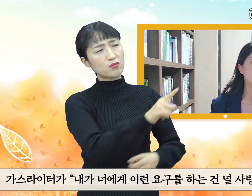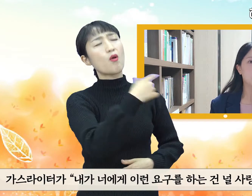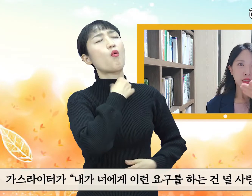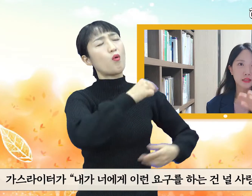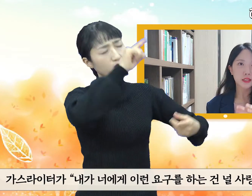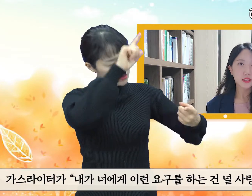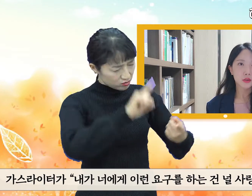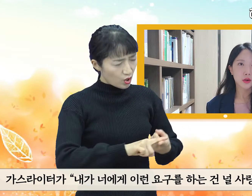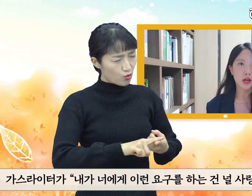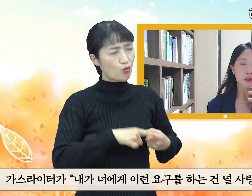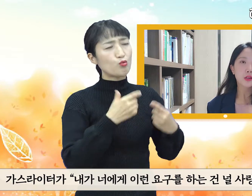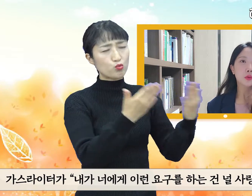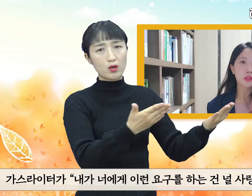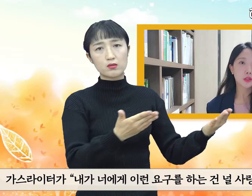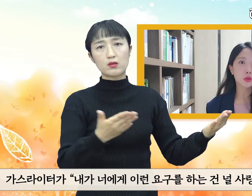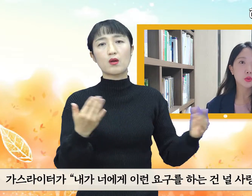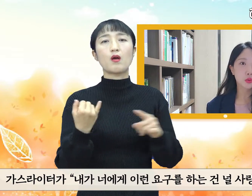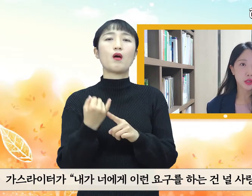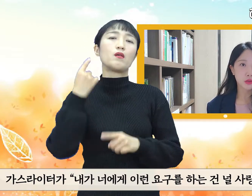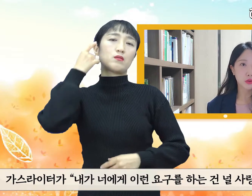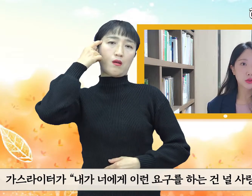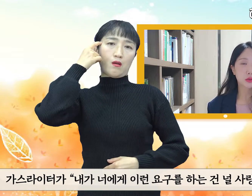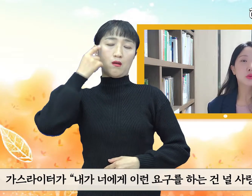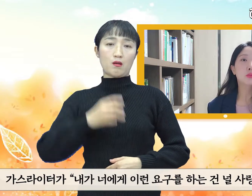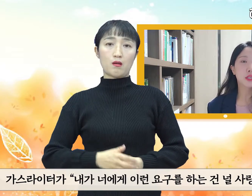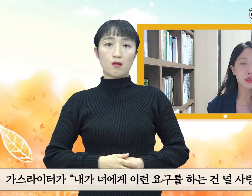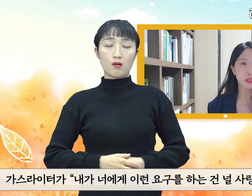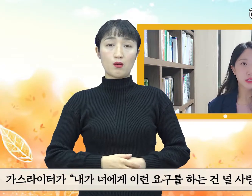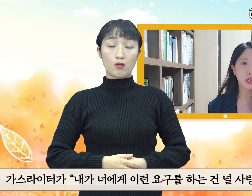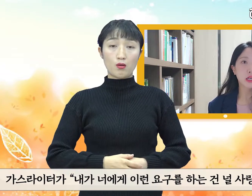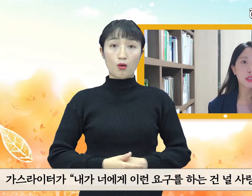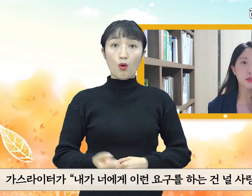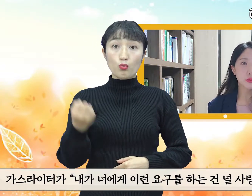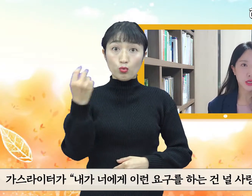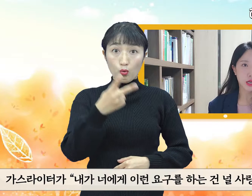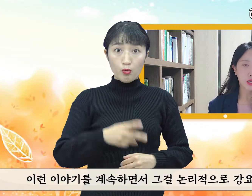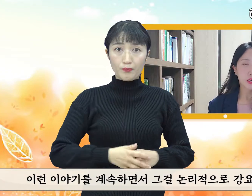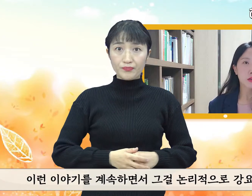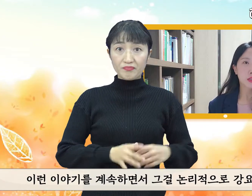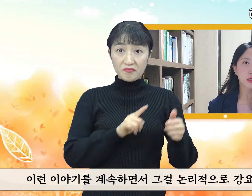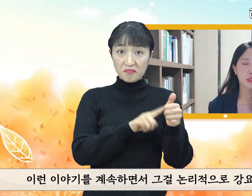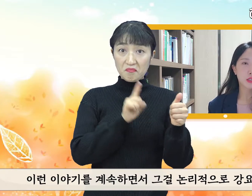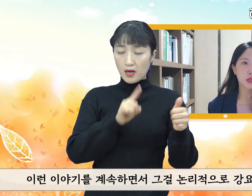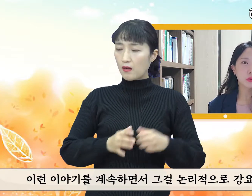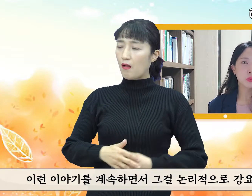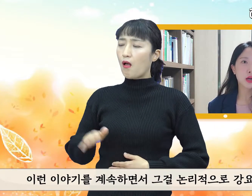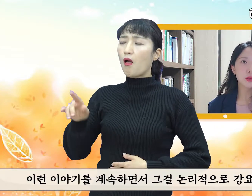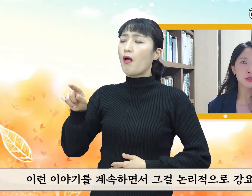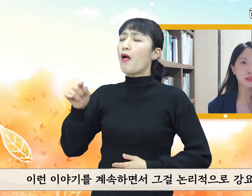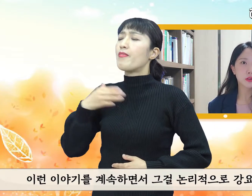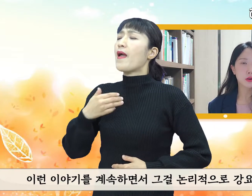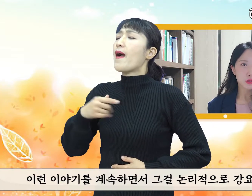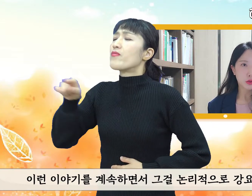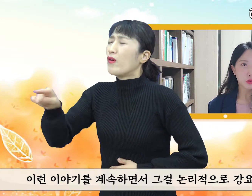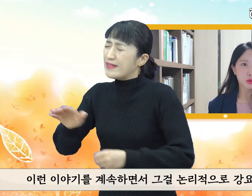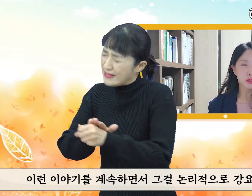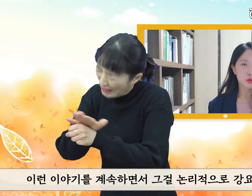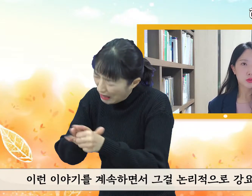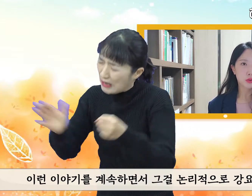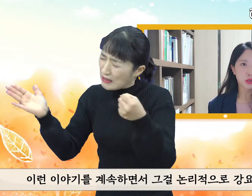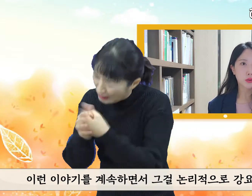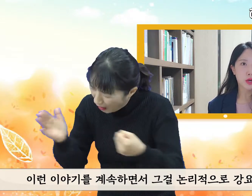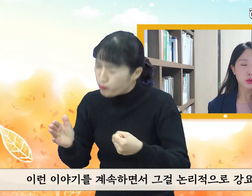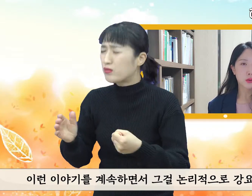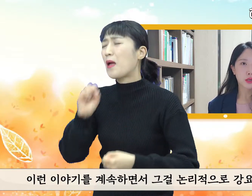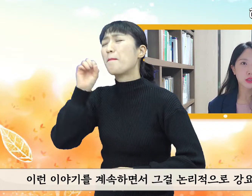있고, 또 가스라이터가 내가 너한테 이런 요구를 하는 거는 널 너무 사랑하기 때문이야. 이런 얘기를 계속 하면서 그걸